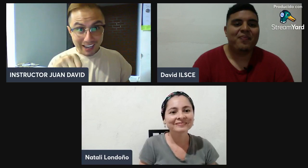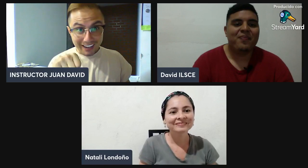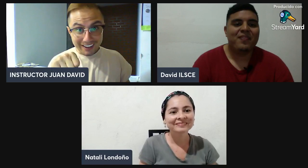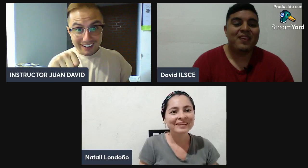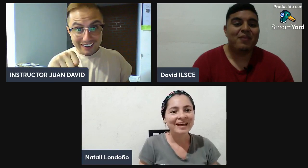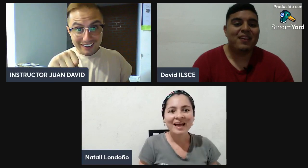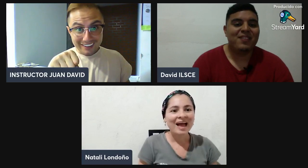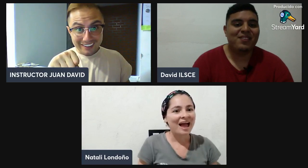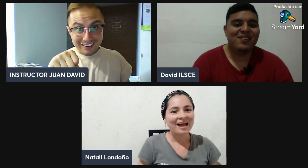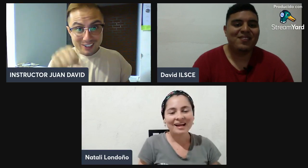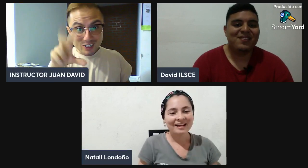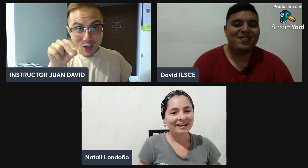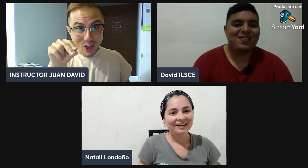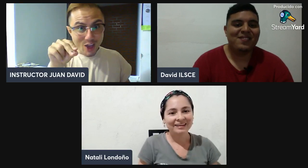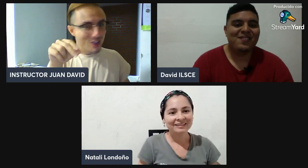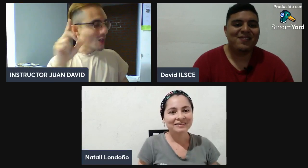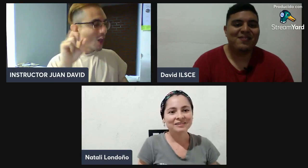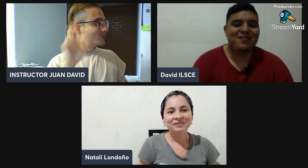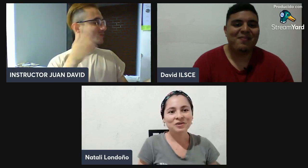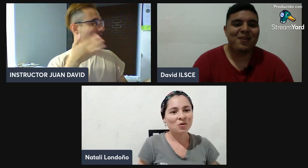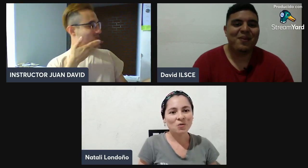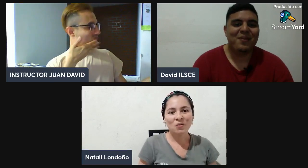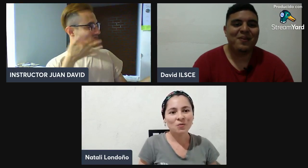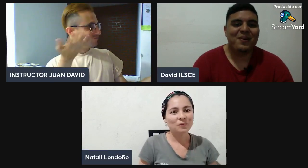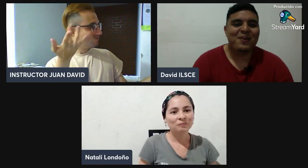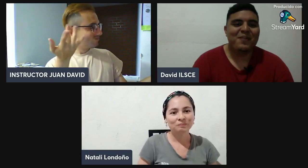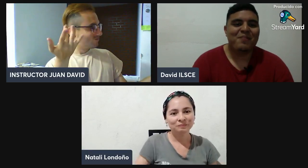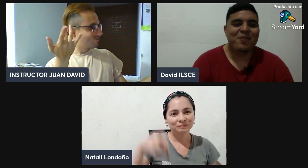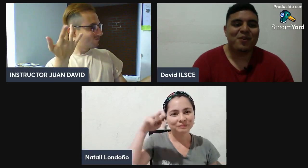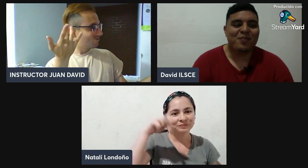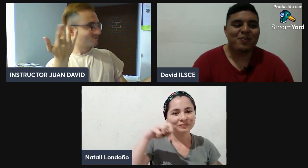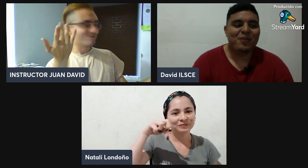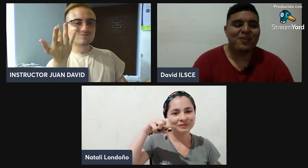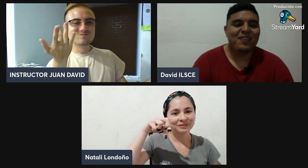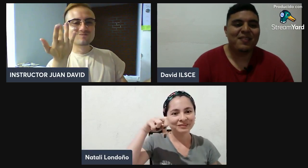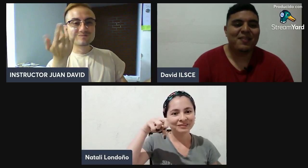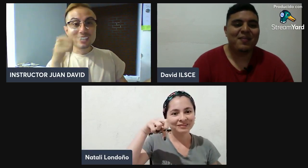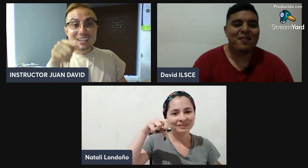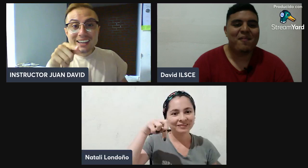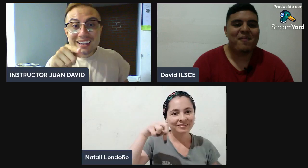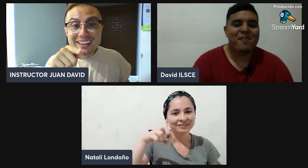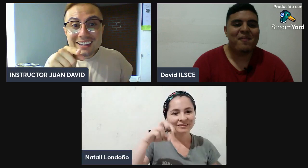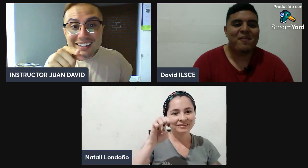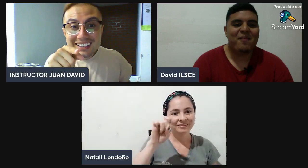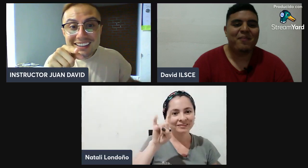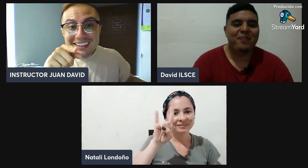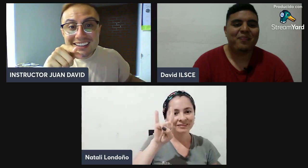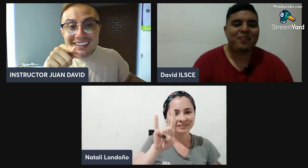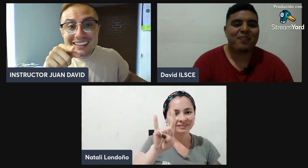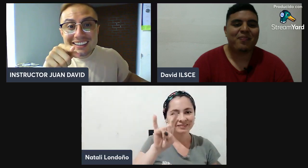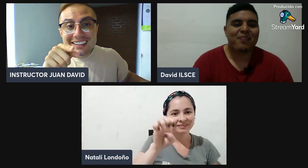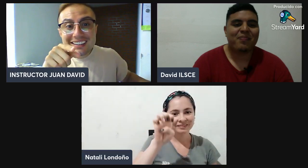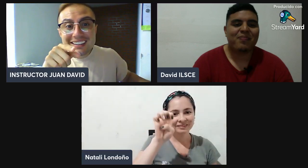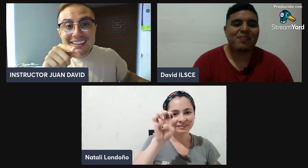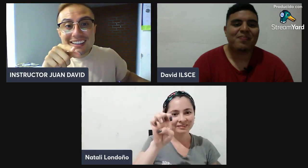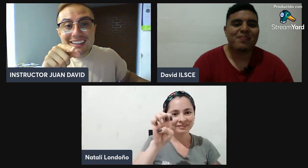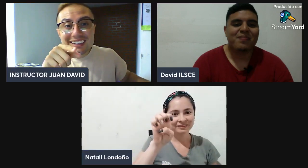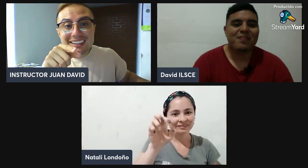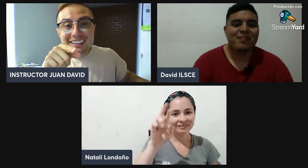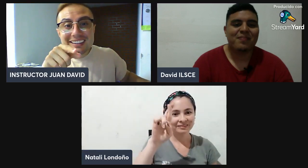¿Sí es un erizo? ¿No? No. Entonces,